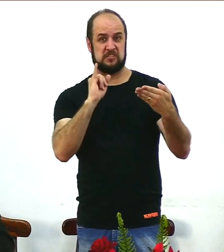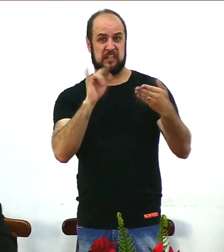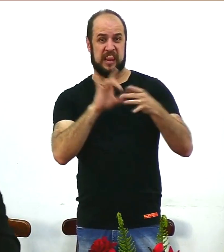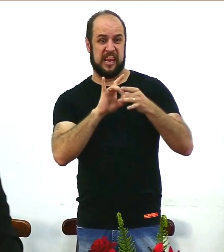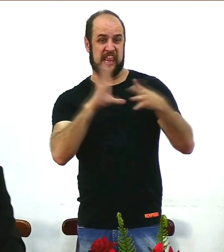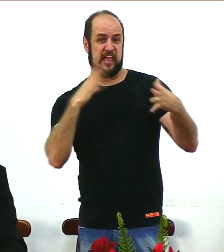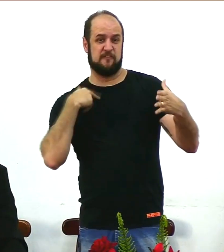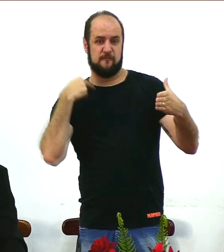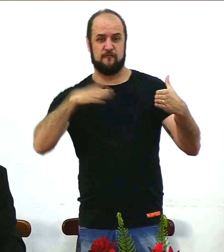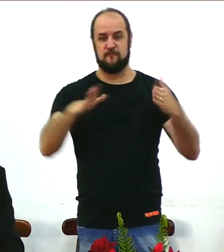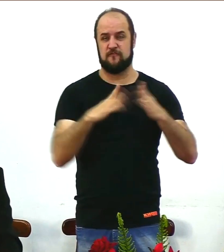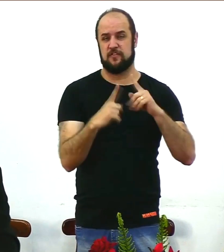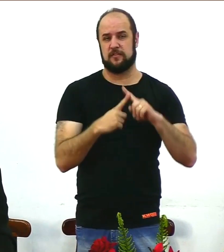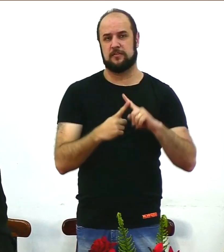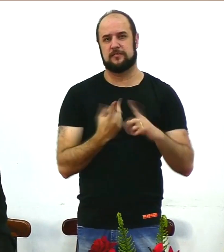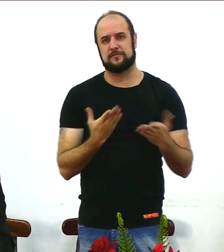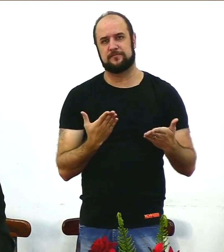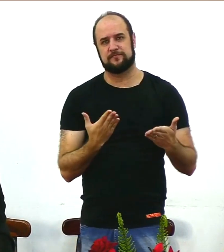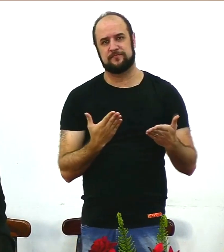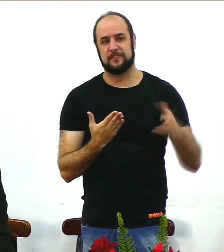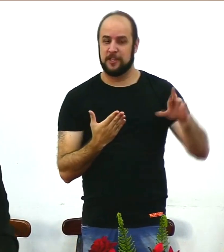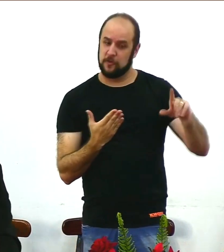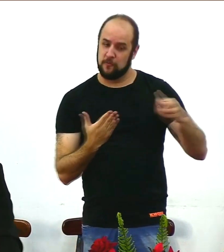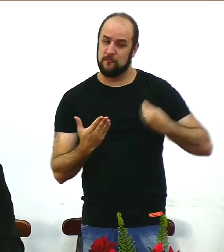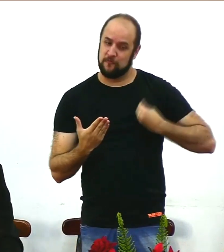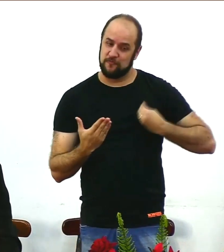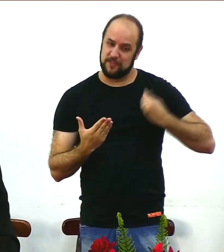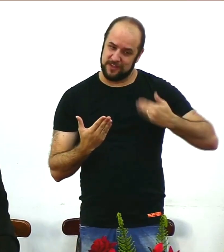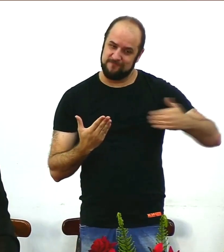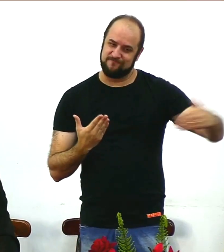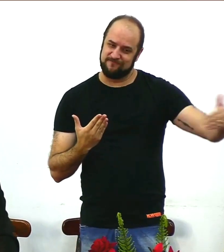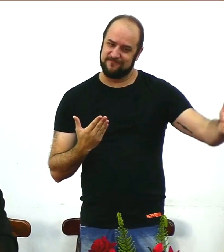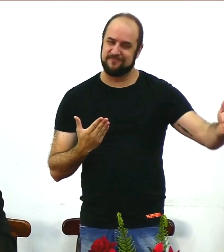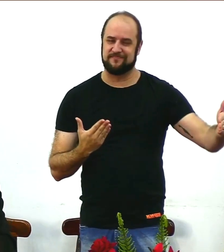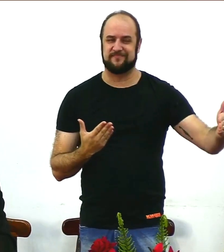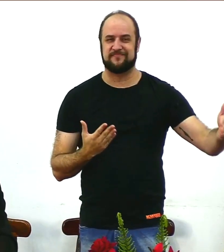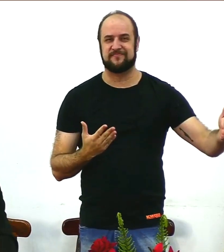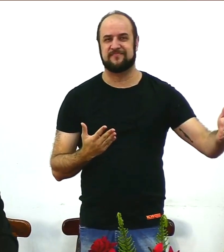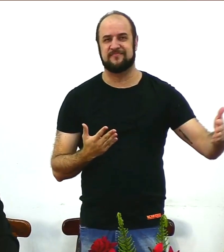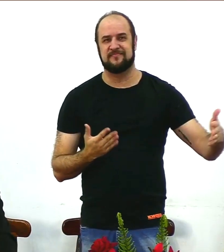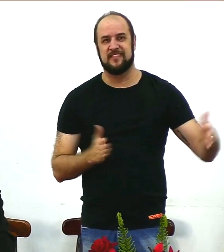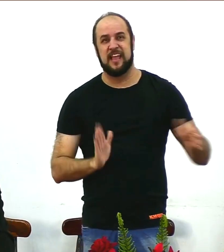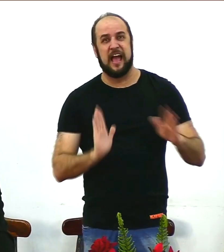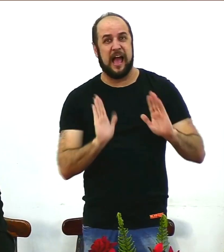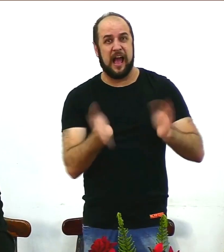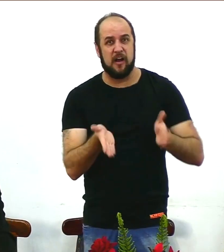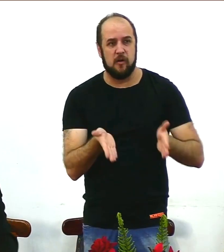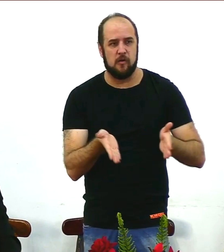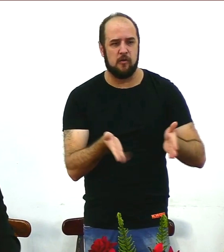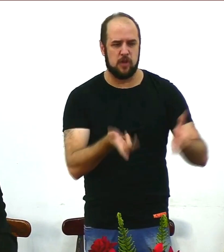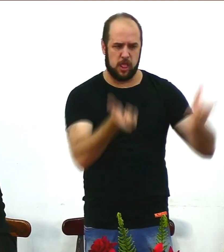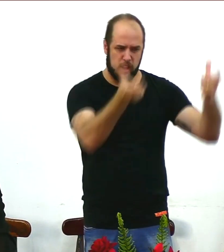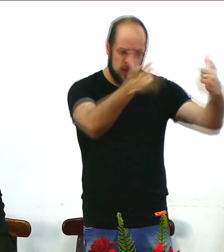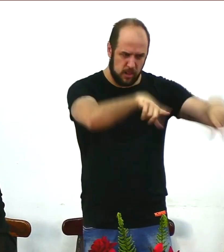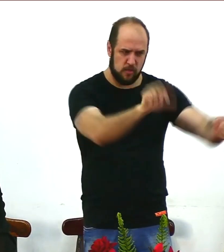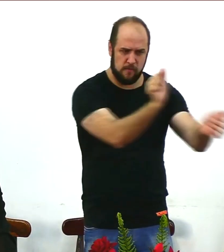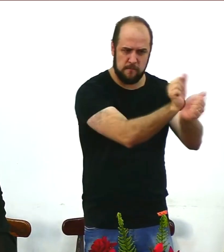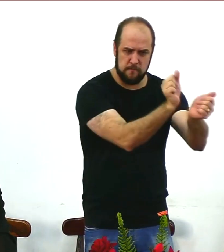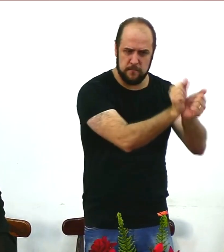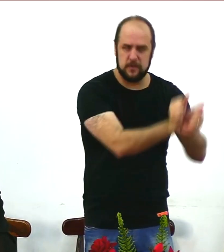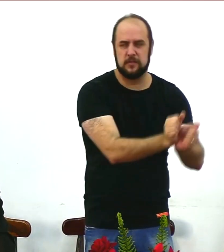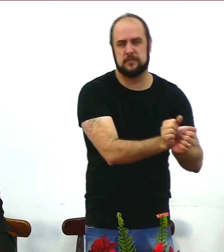dado quando se tinha tempo. E então, muitos deles colocavam Deus numa